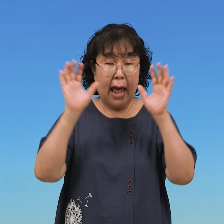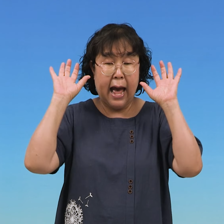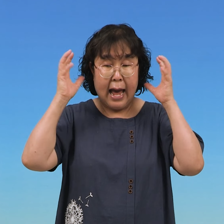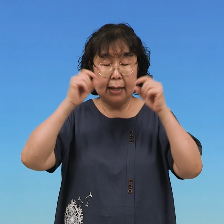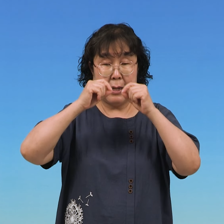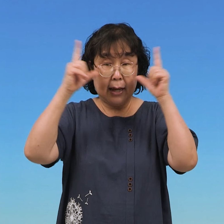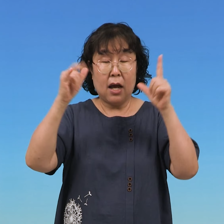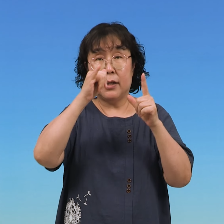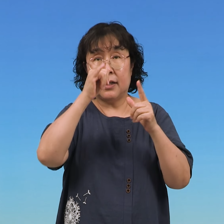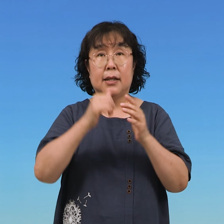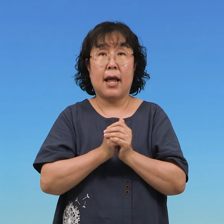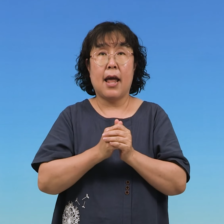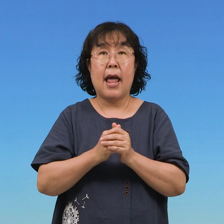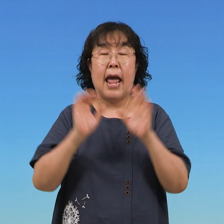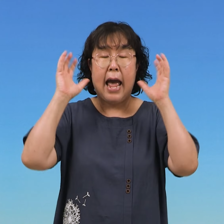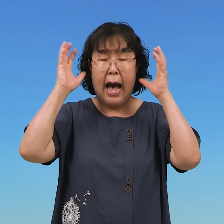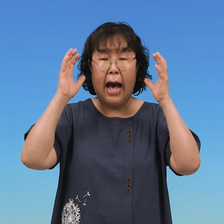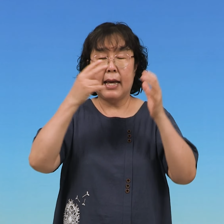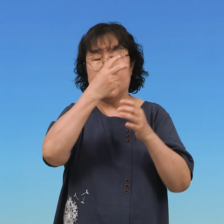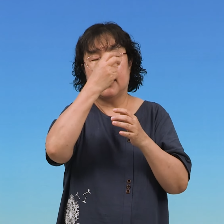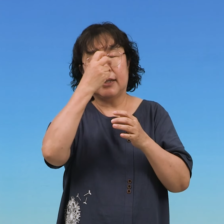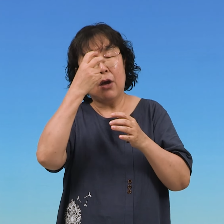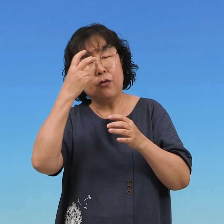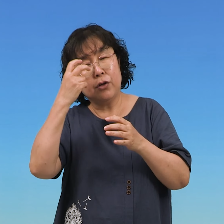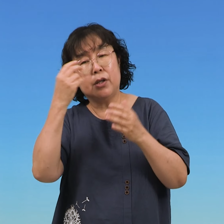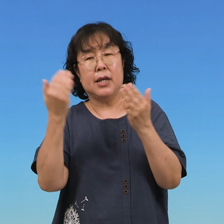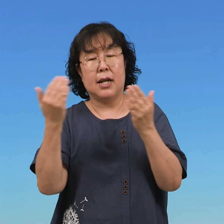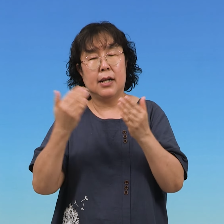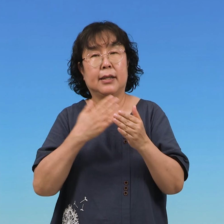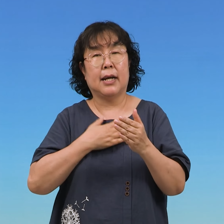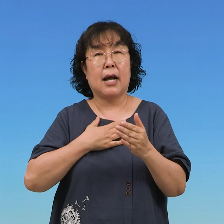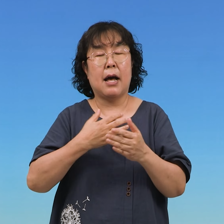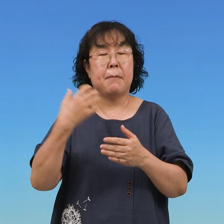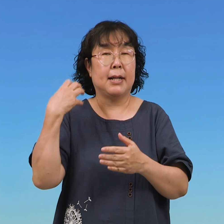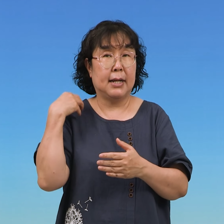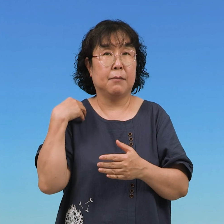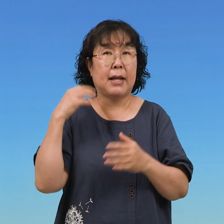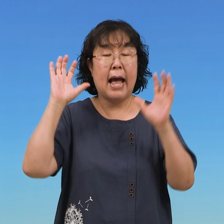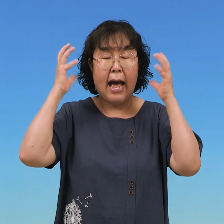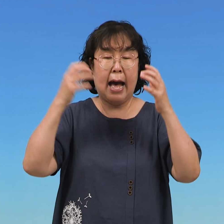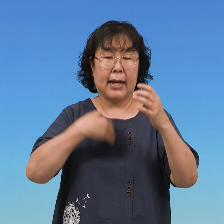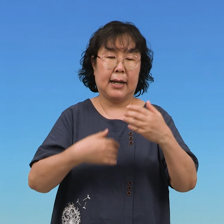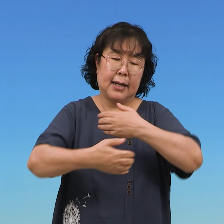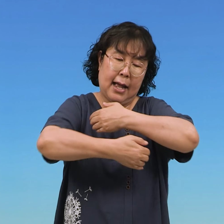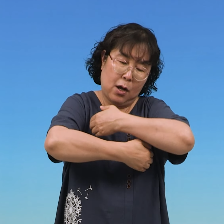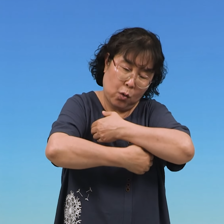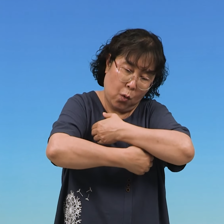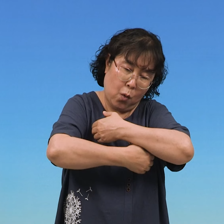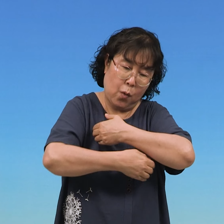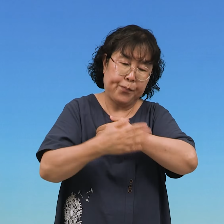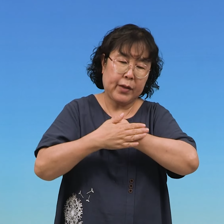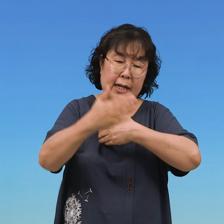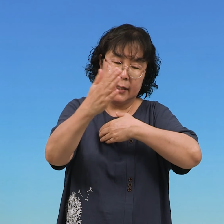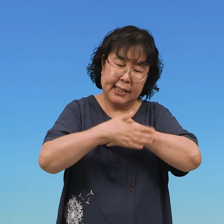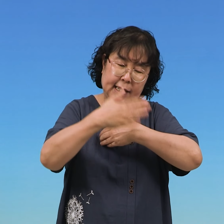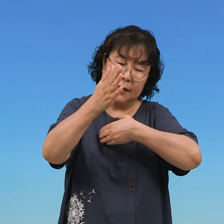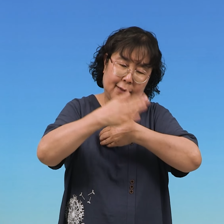이제 자장가를 불러줬는데 딱 한 곡 불렀습니다. 어린 아이를 이제 이 품에 안고